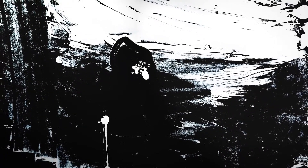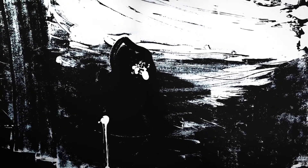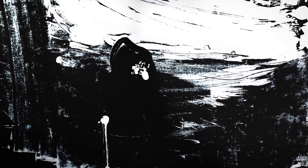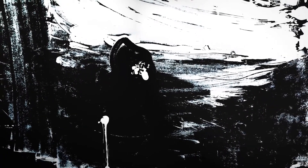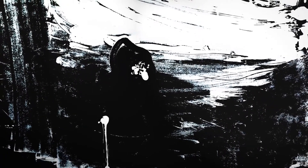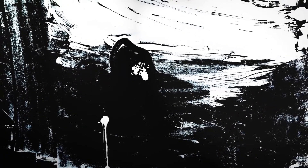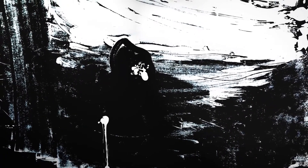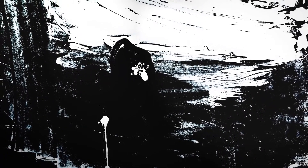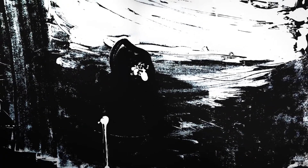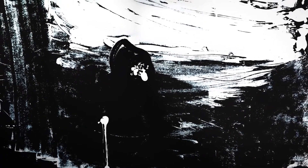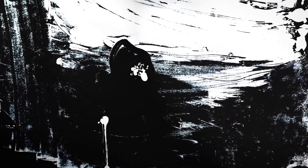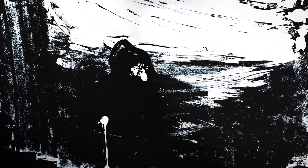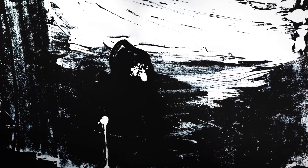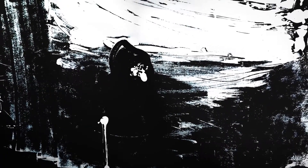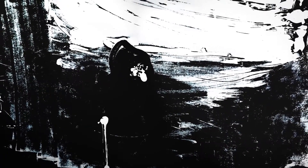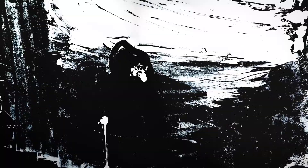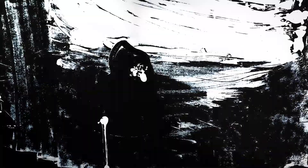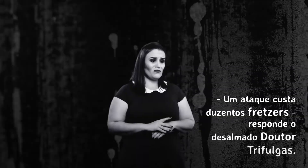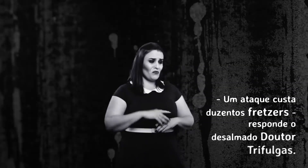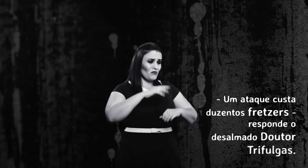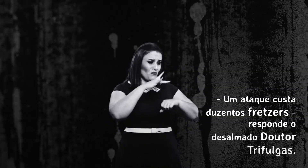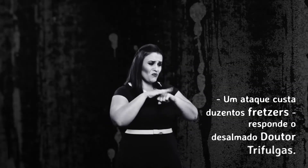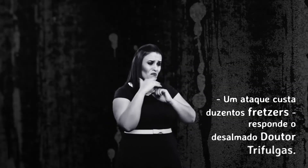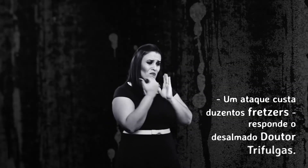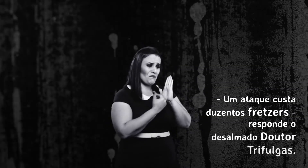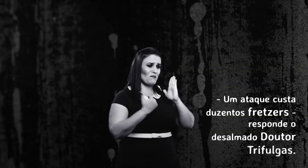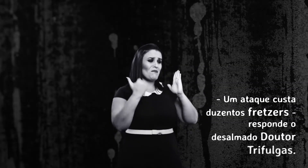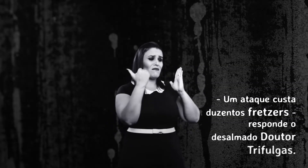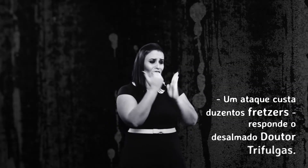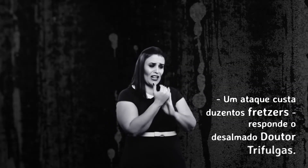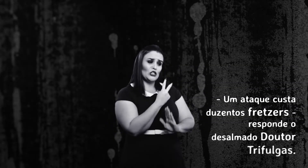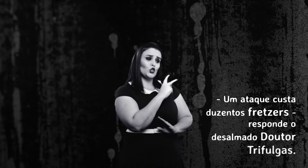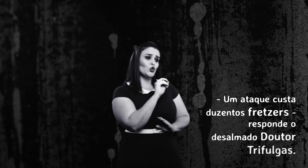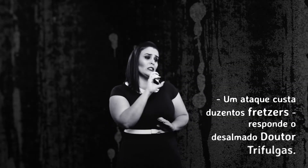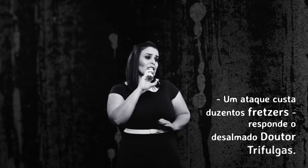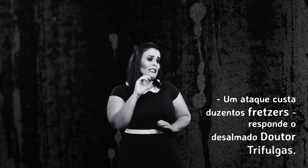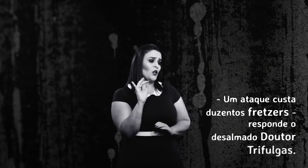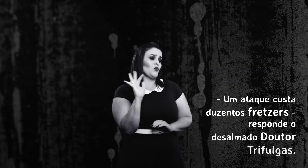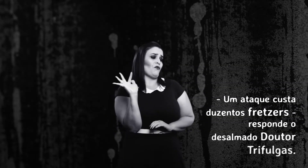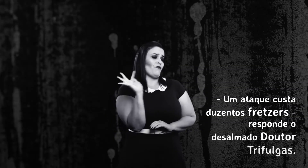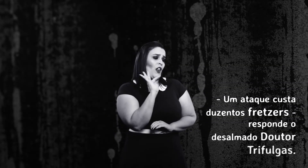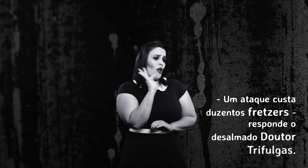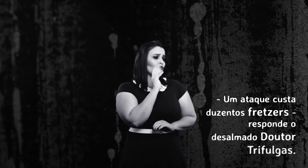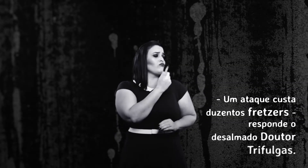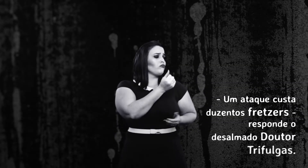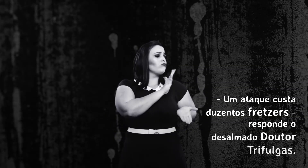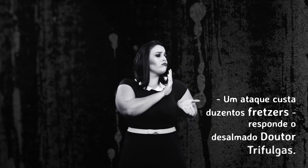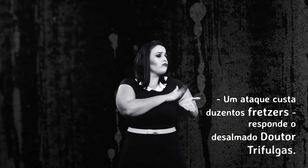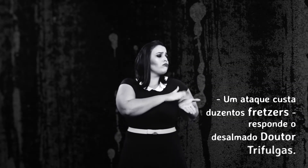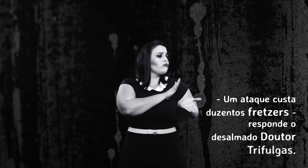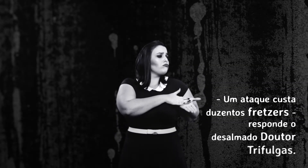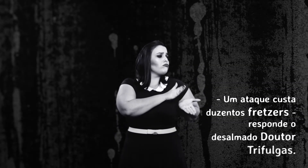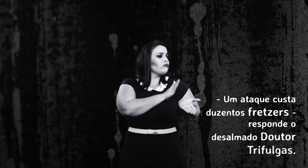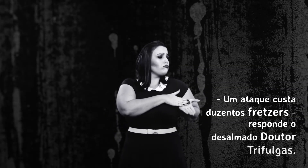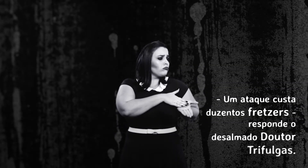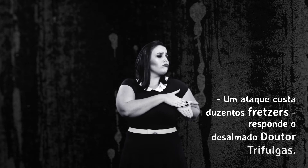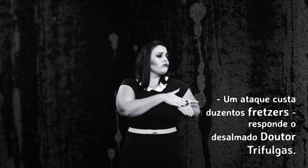açoita sem clemência. Um ataque custa 200 fretzers. Responde o desalmado